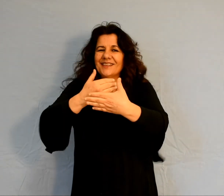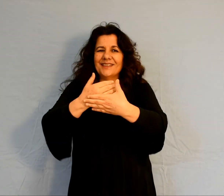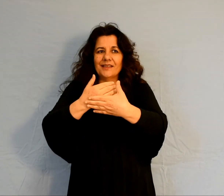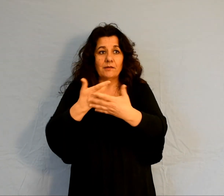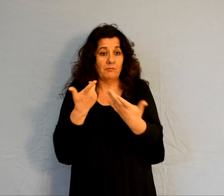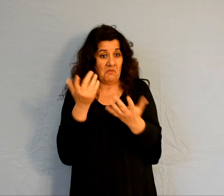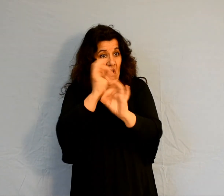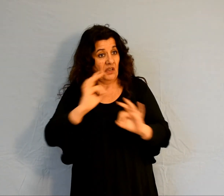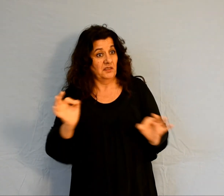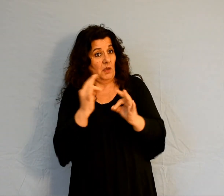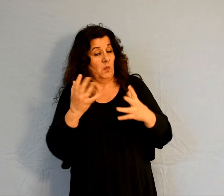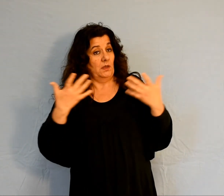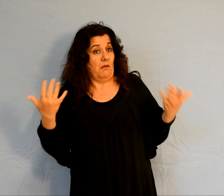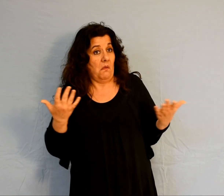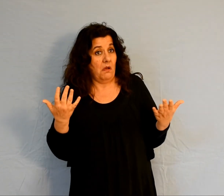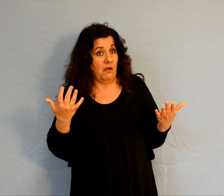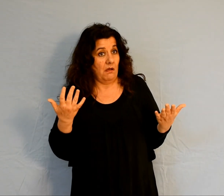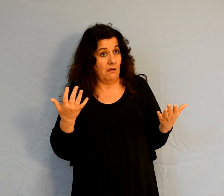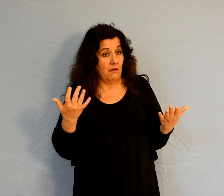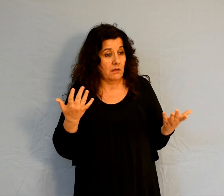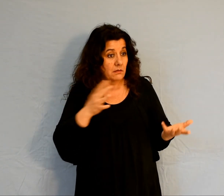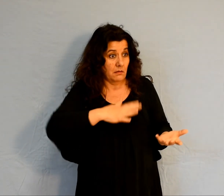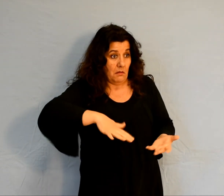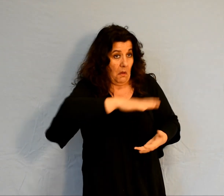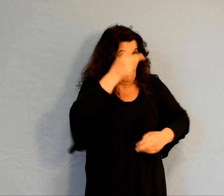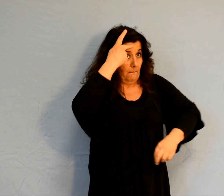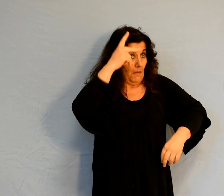Les païens eux-mêmes n'en font-ils pas autant?